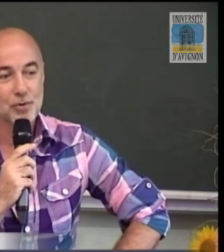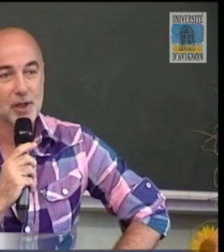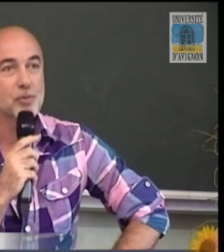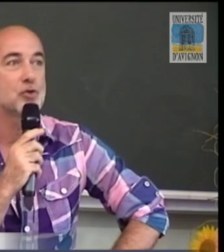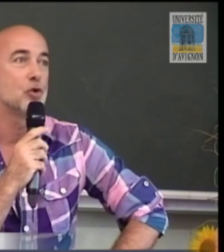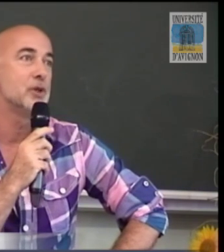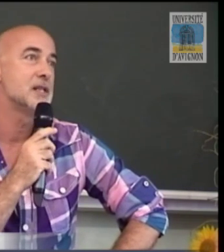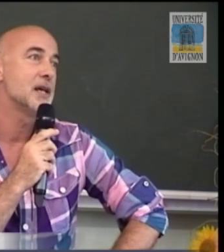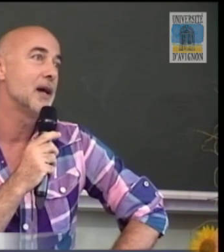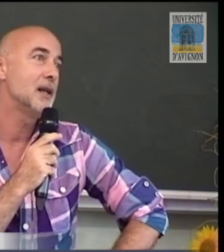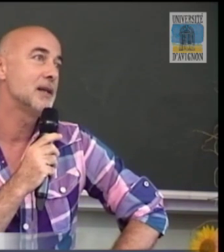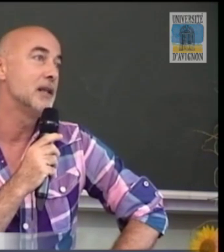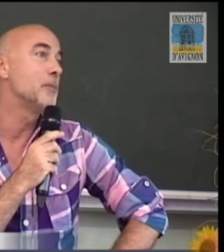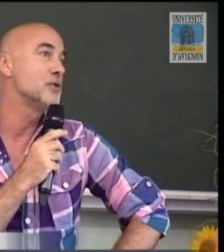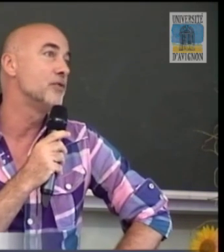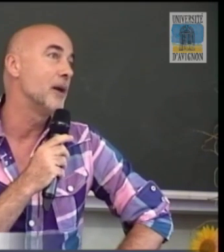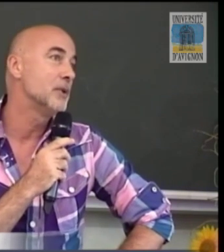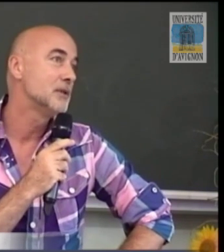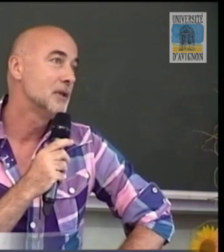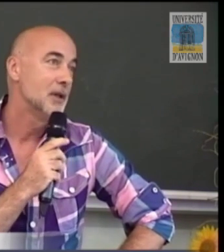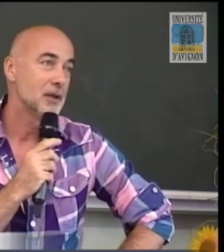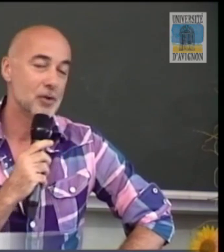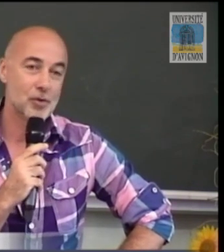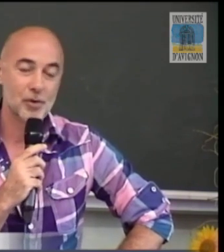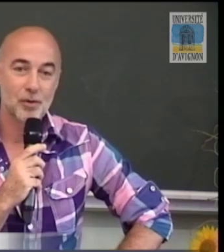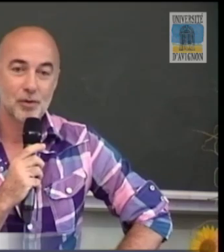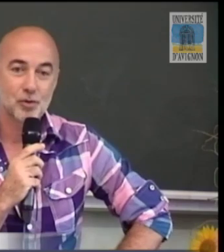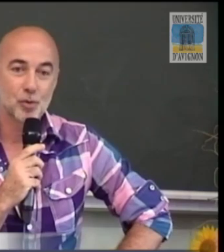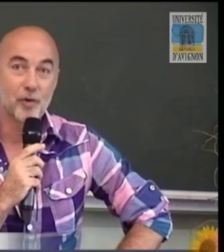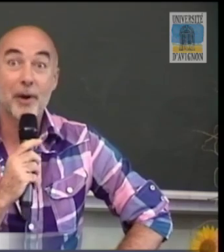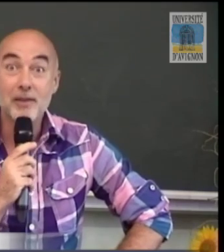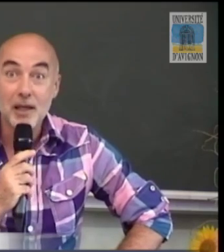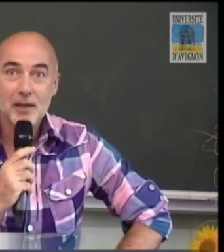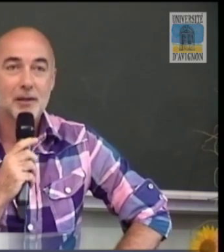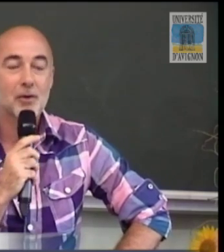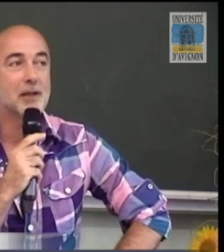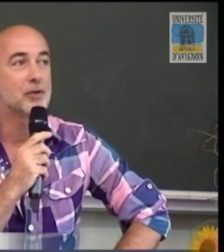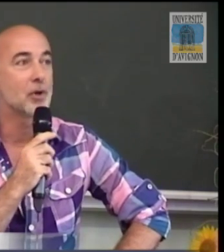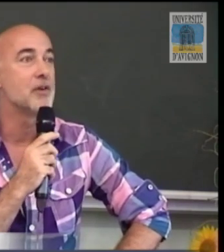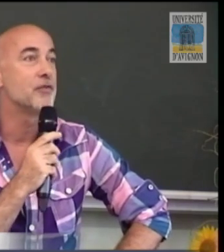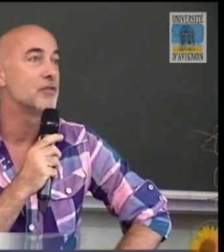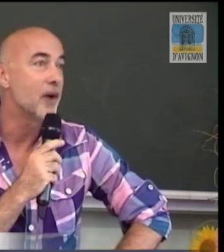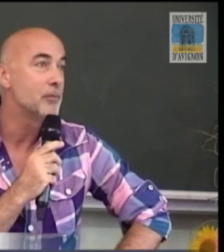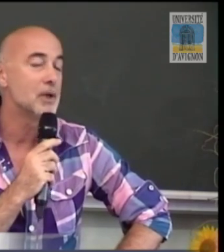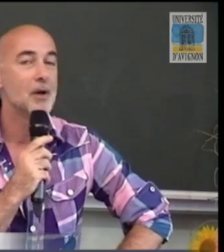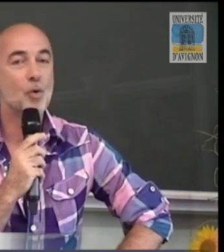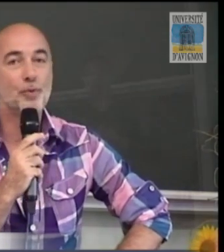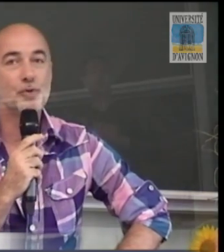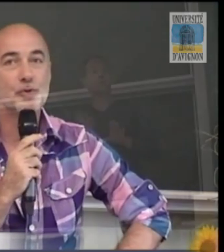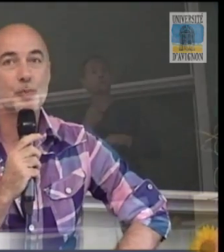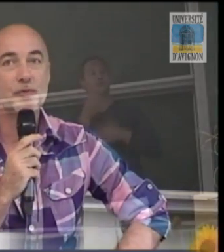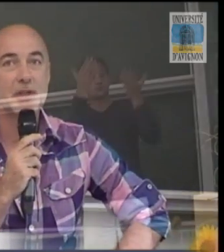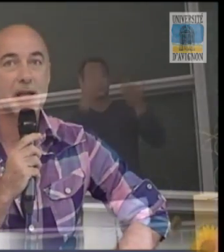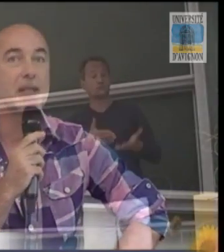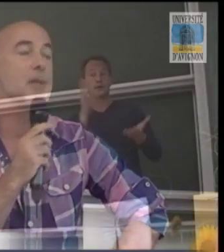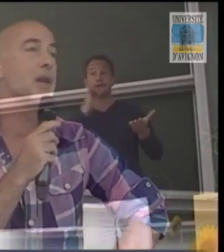que c'est comme si je lui disais à elle qu'elle n'était pas une femme, que je ne pouvais pas nier que la nature l'avait faite femme. Au plus,